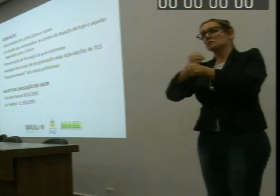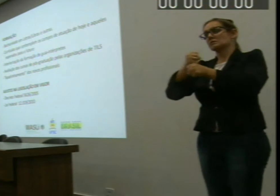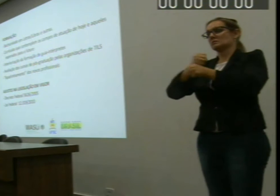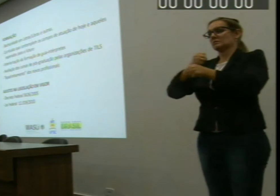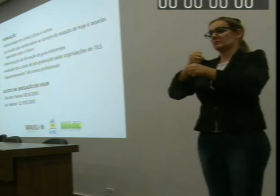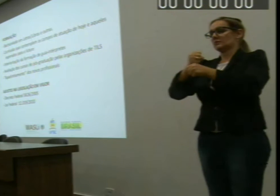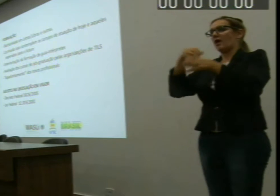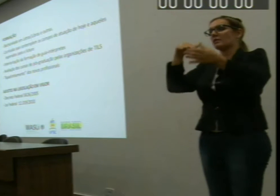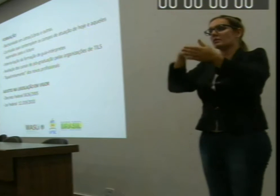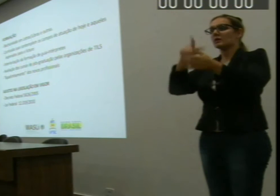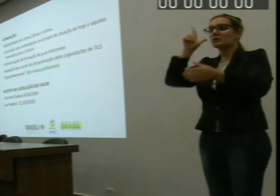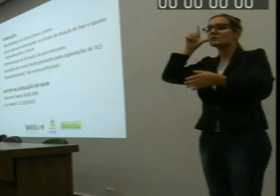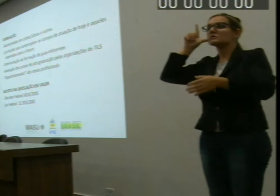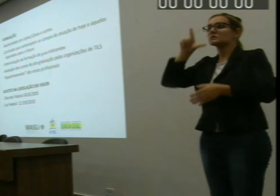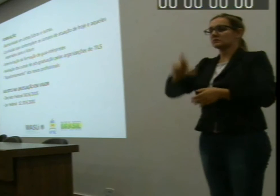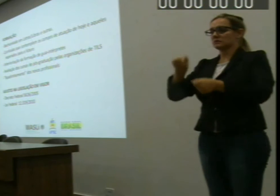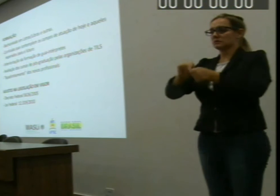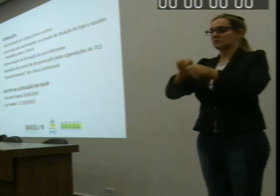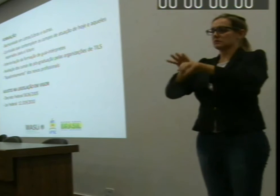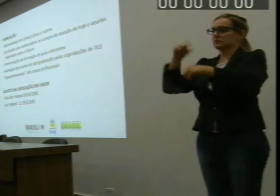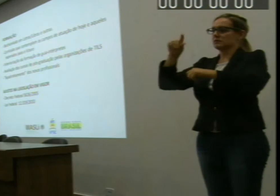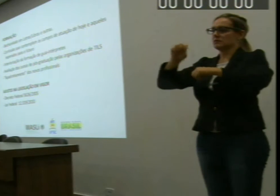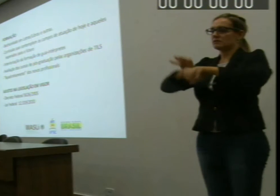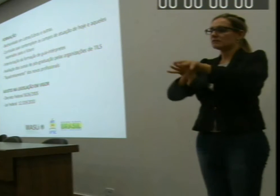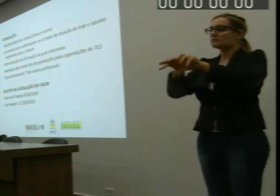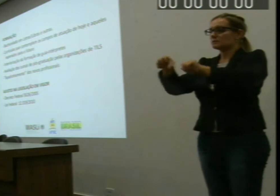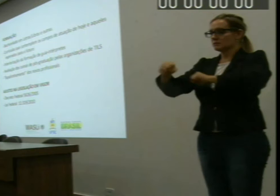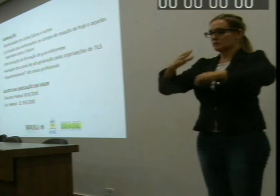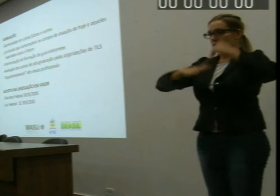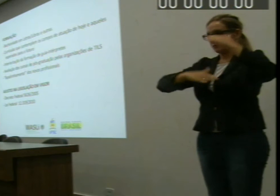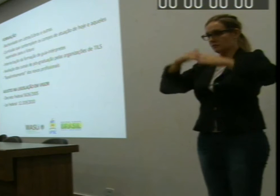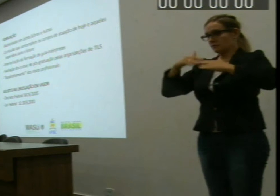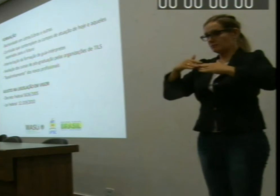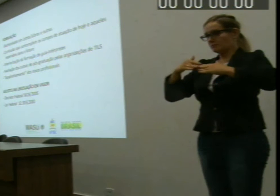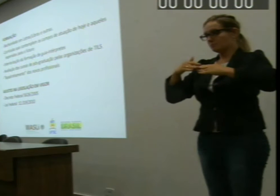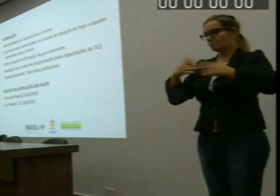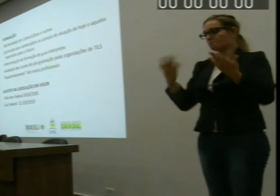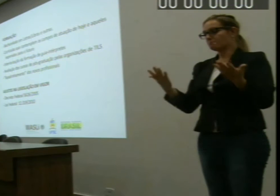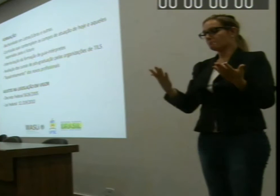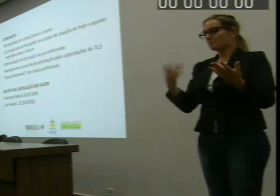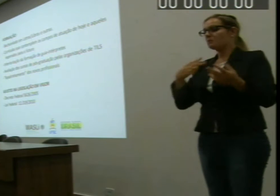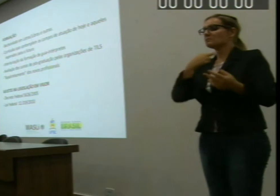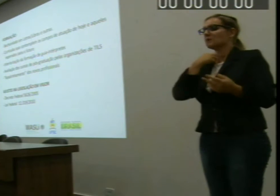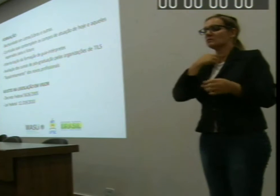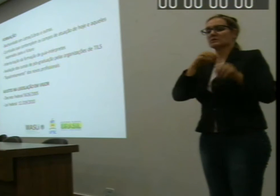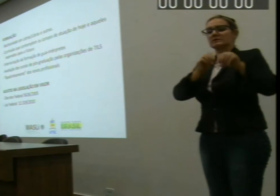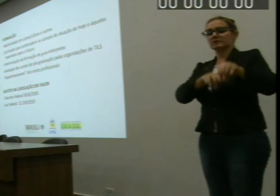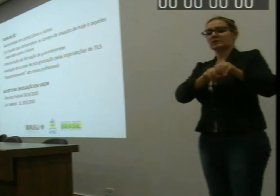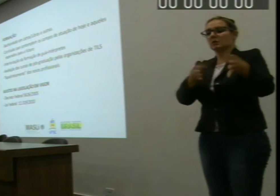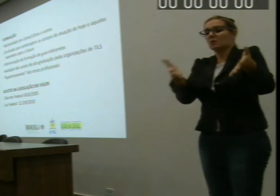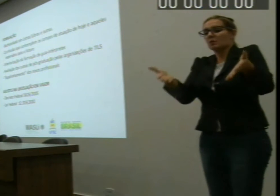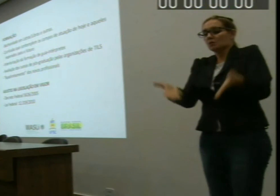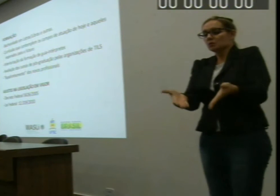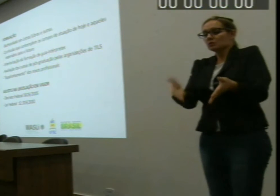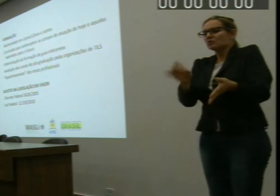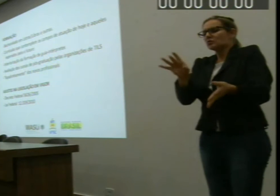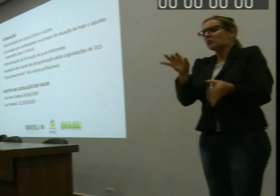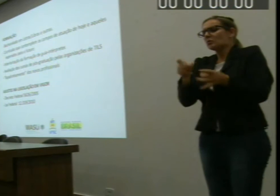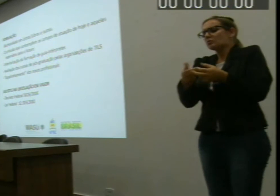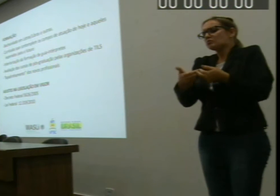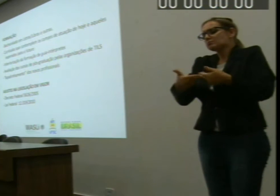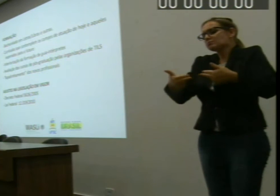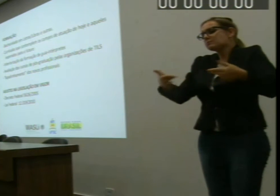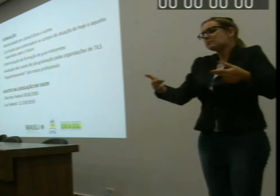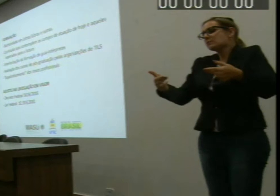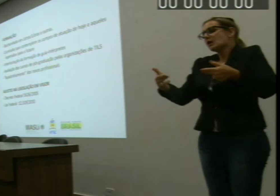até eles se consolidarem como profissionais né imagina a gente não vai ficar ensinando hoje talvez apenas